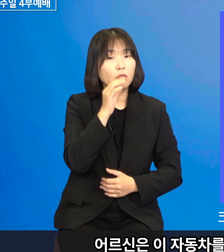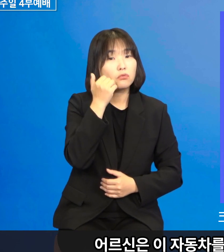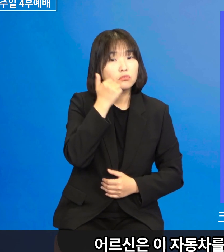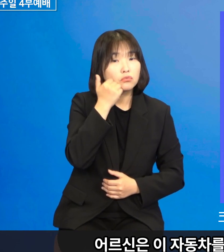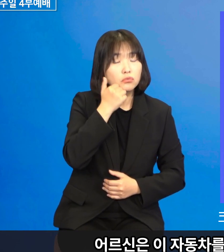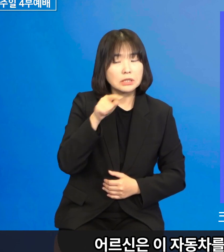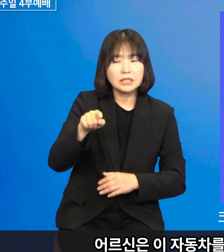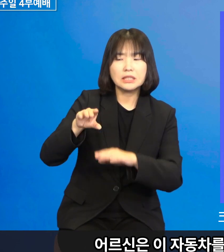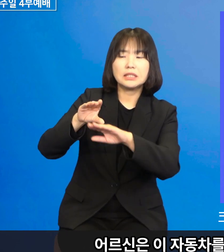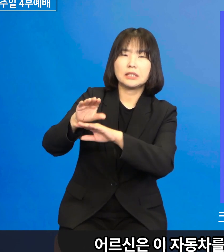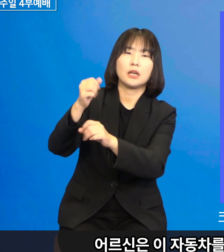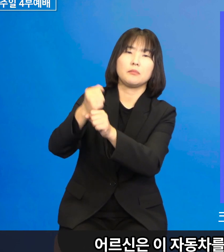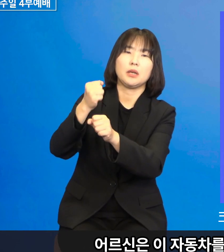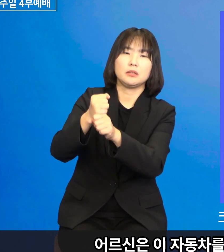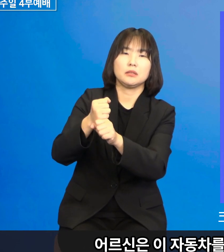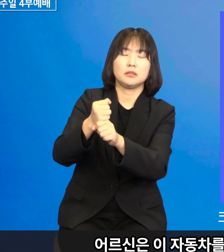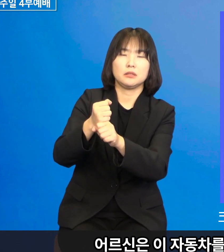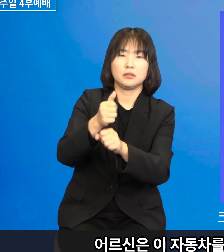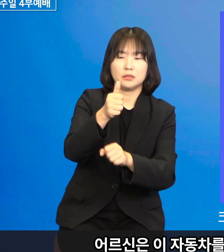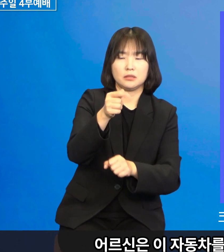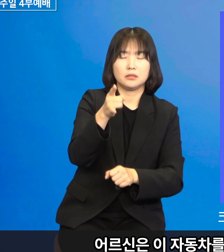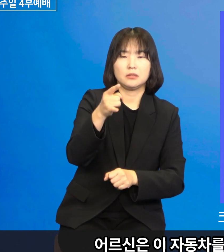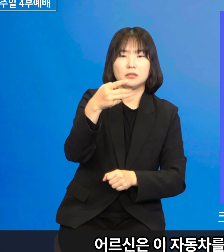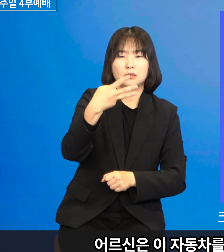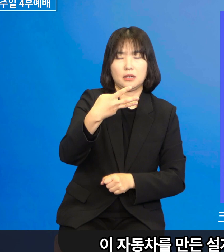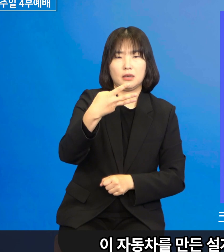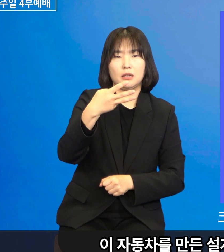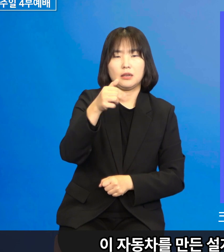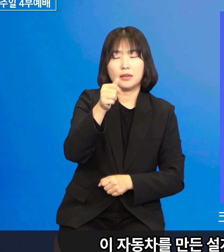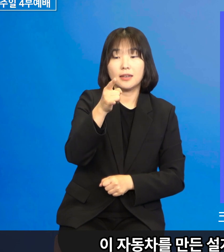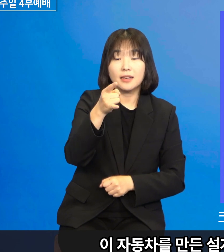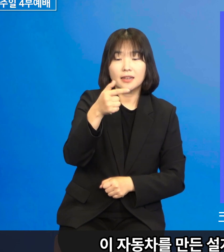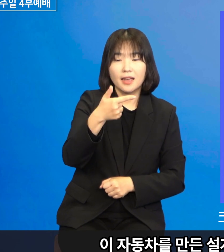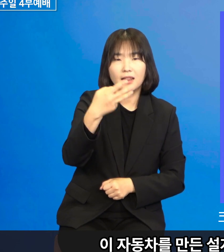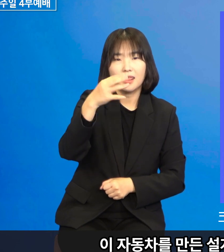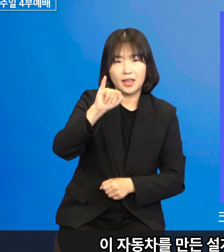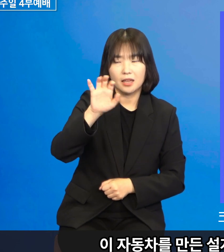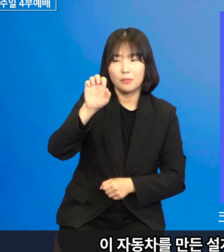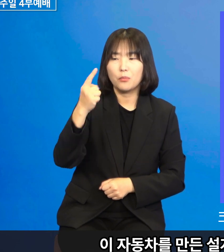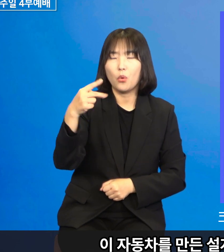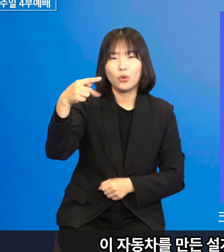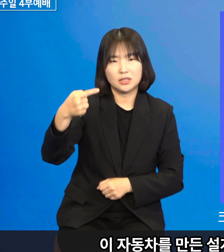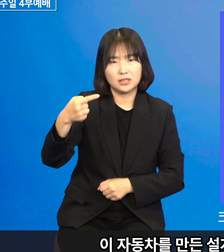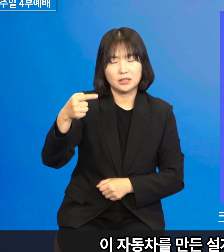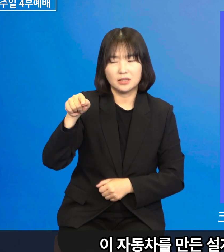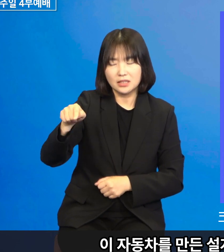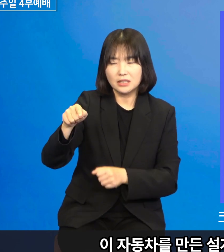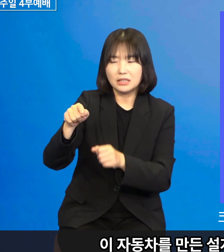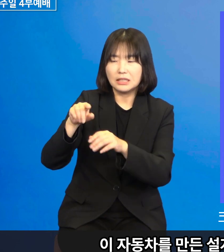이 자동차를 만든 헨리 포드였습니다. 이 자동차를 만든 설계한 사람.